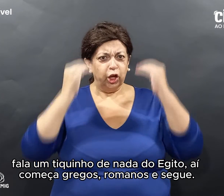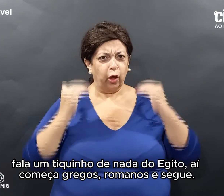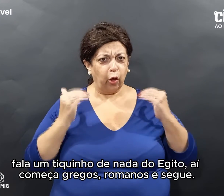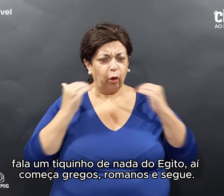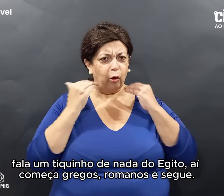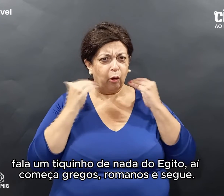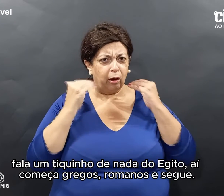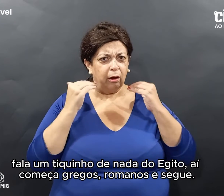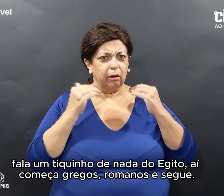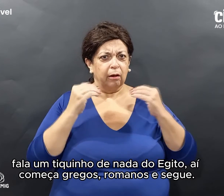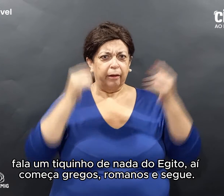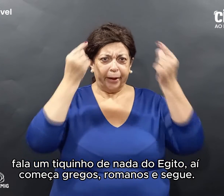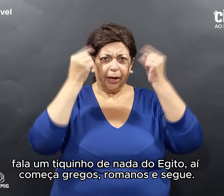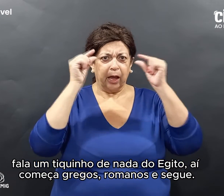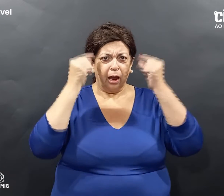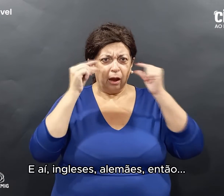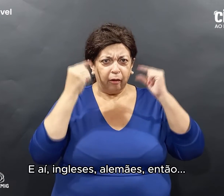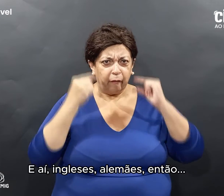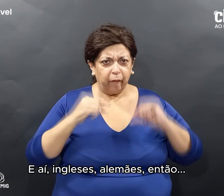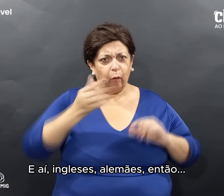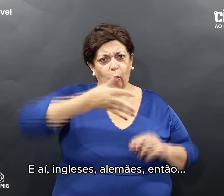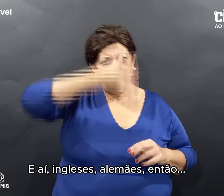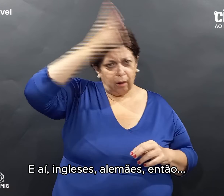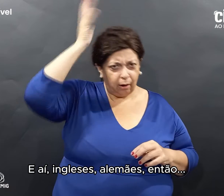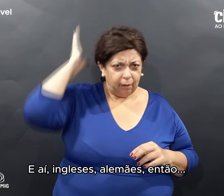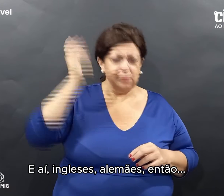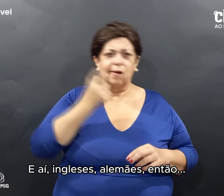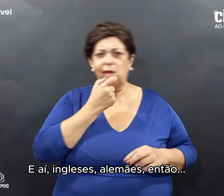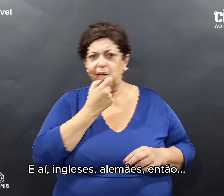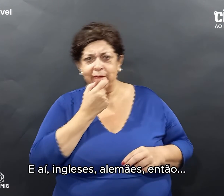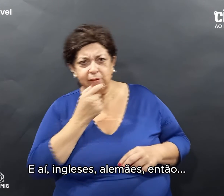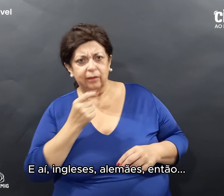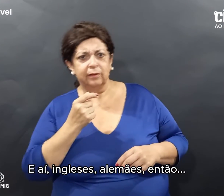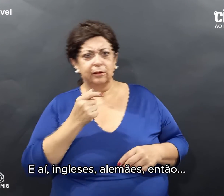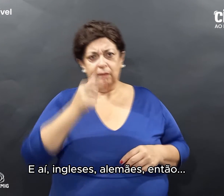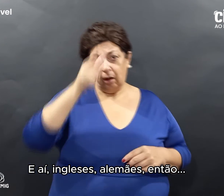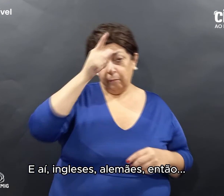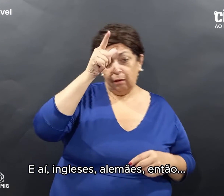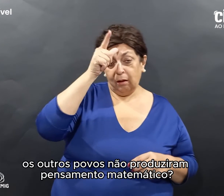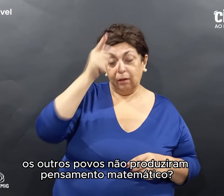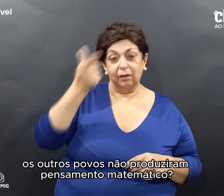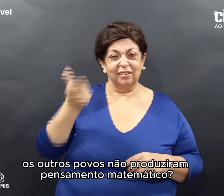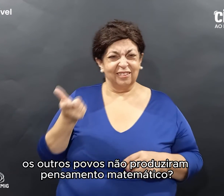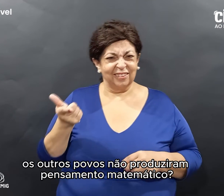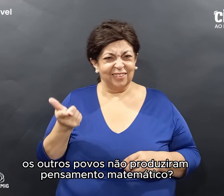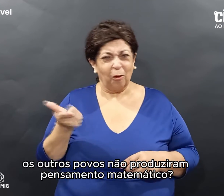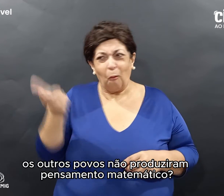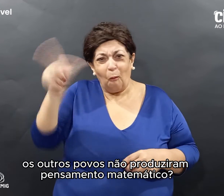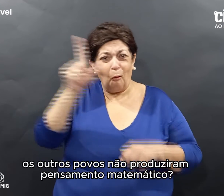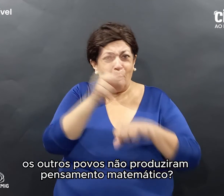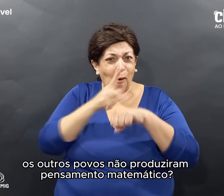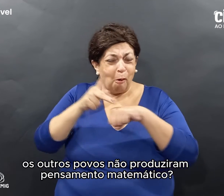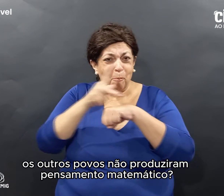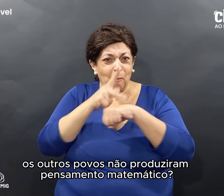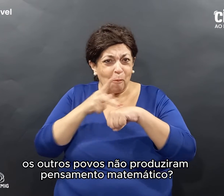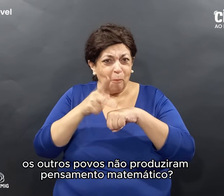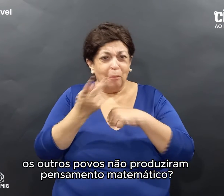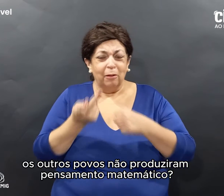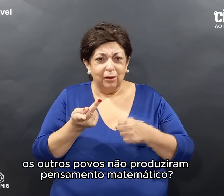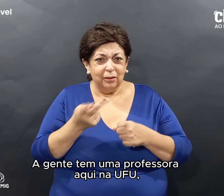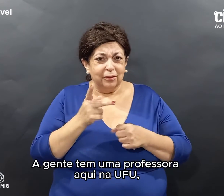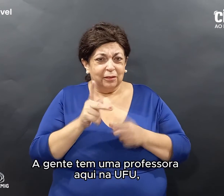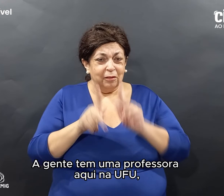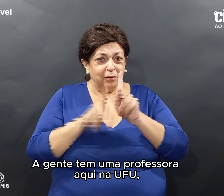romanos e segue, né? E aí ingleses, alemães, Então, os outros povos não produziram